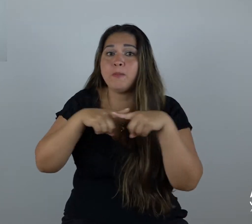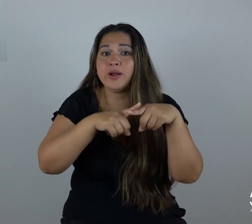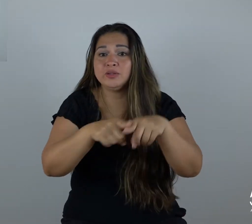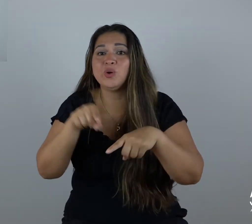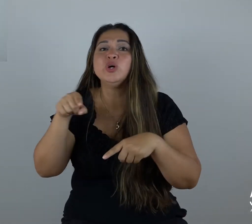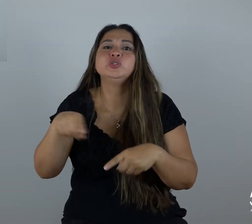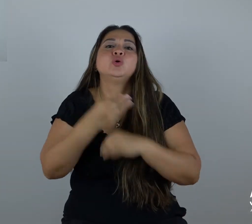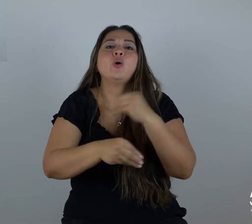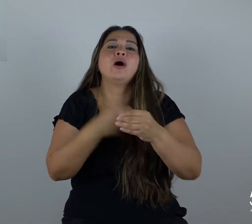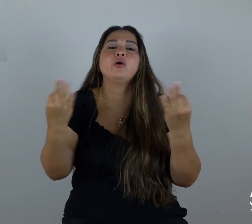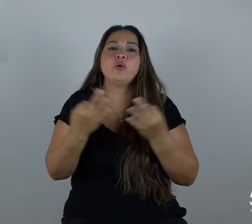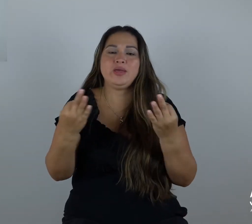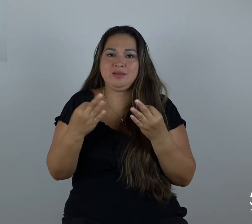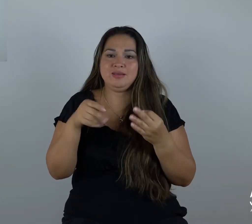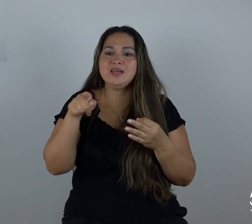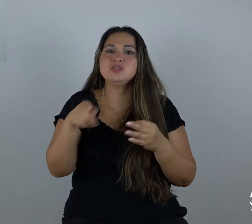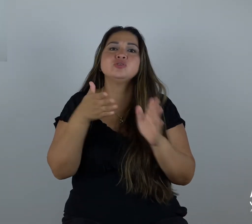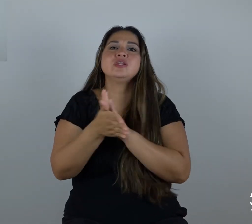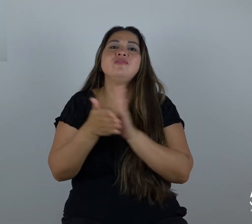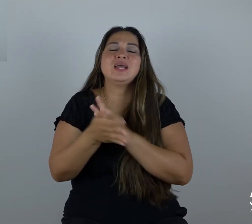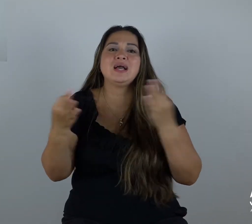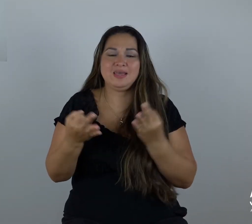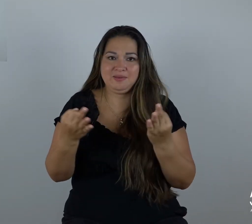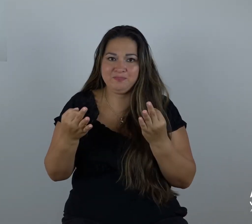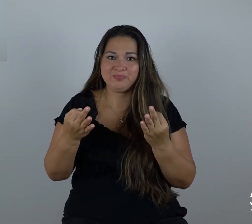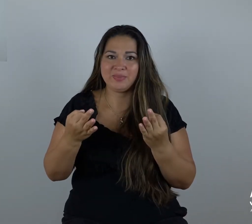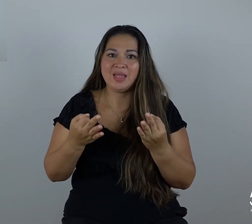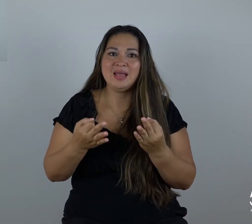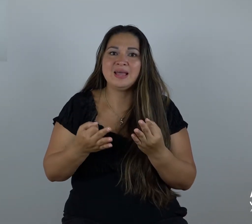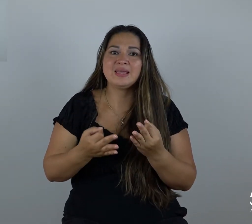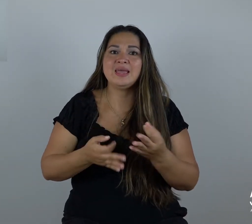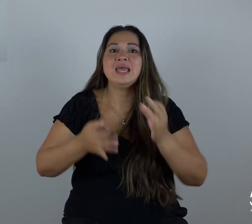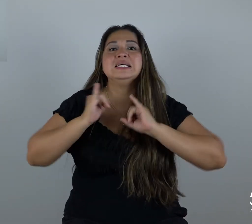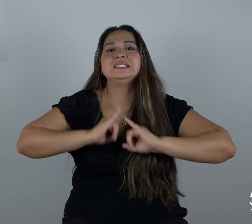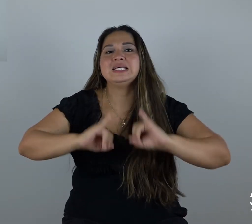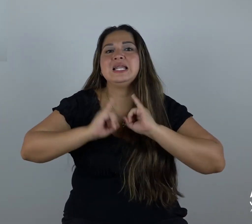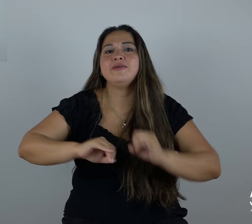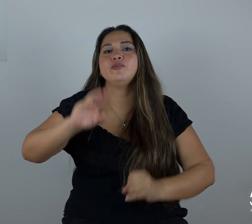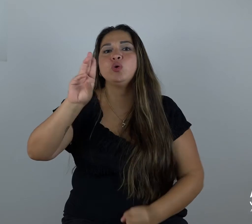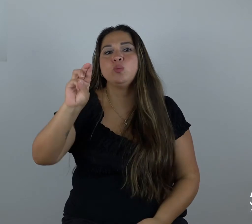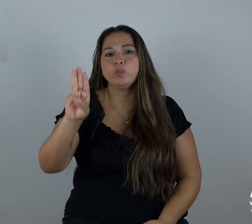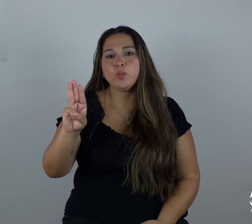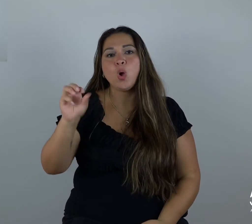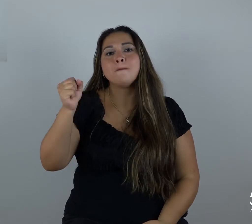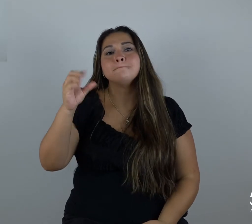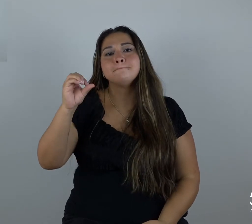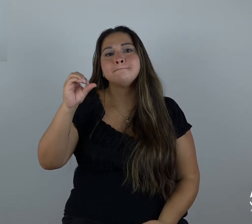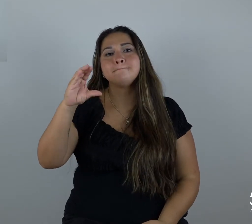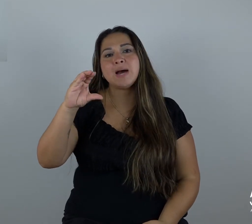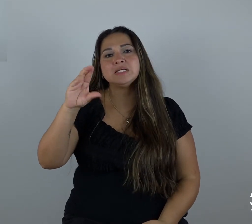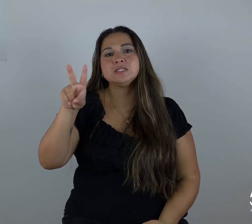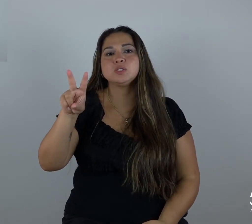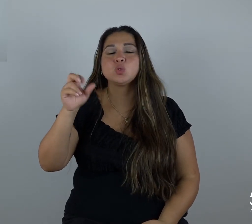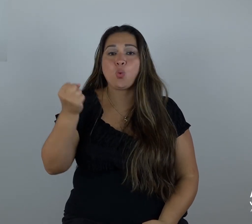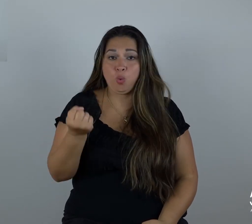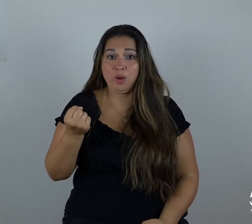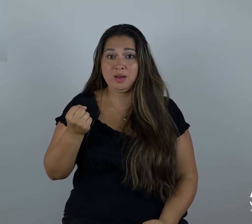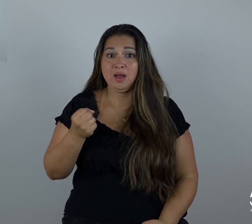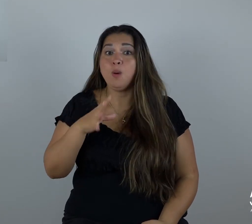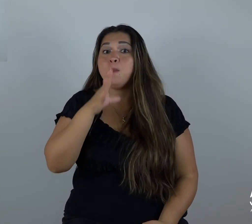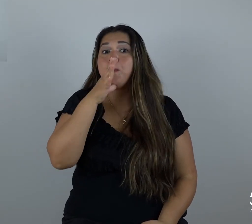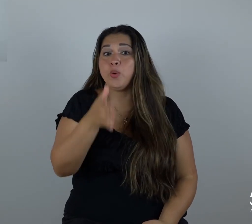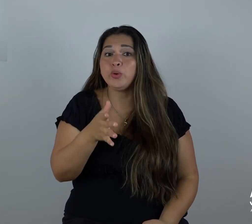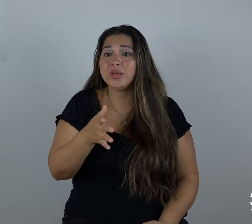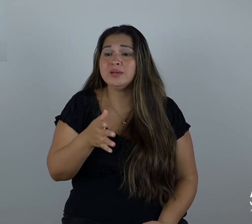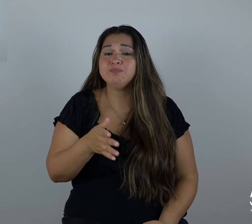hubo un cordero, en este caso Jesucristo, que derramó su sangre, expresado o